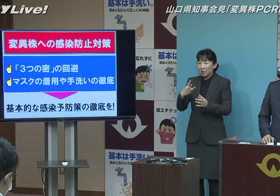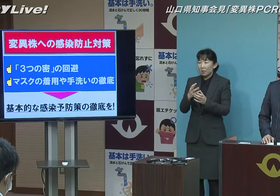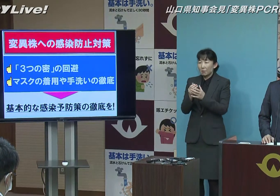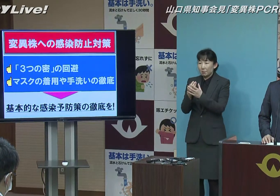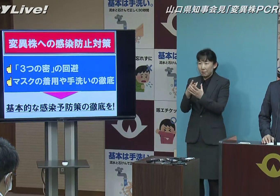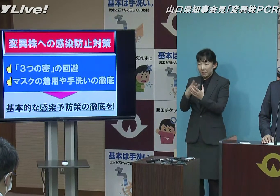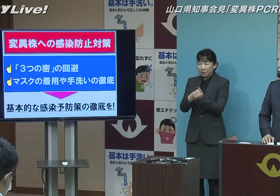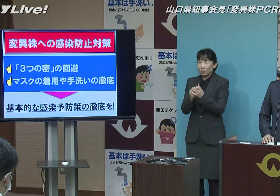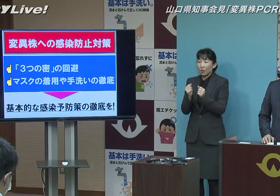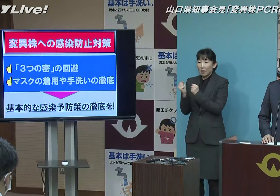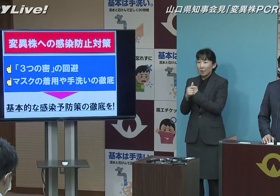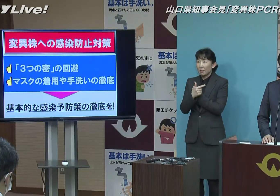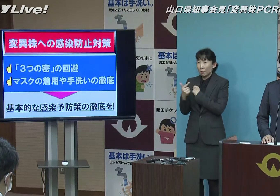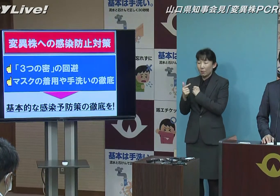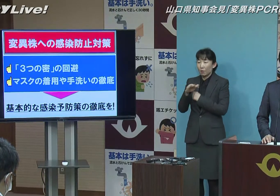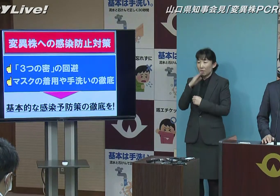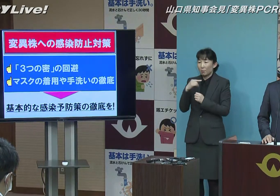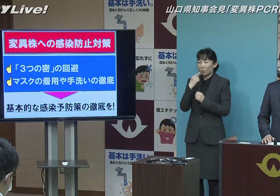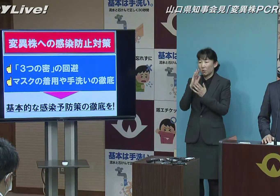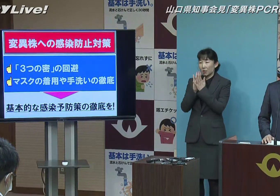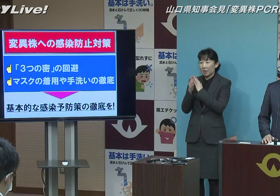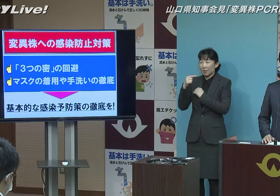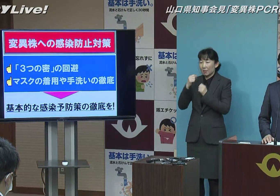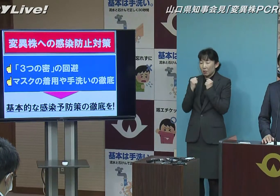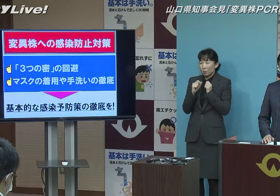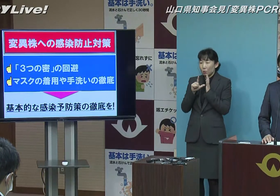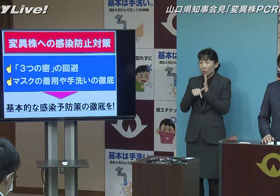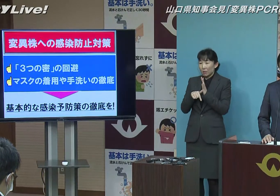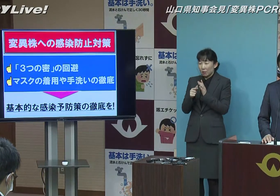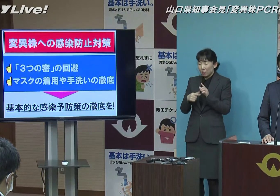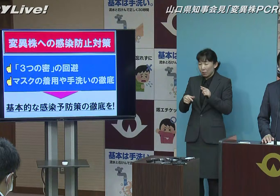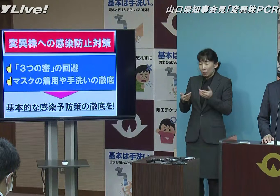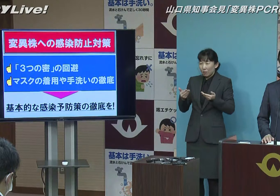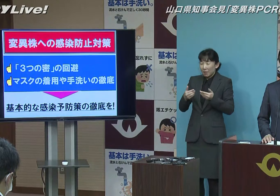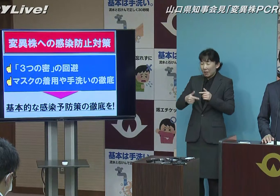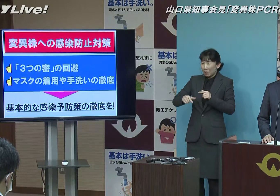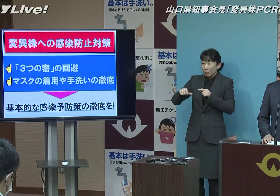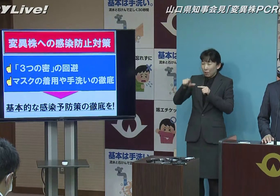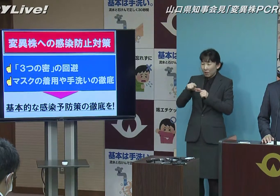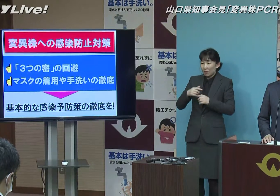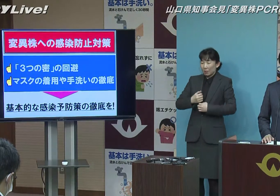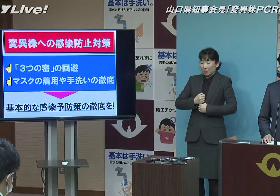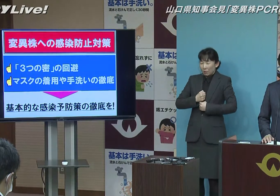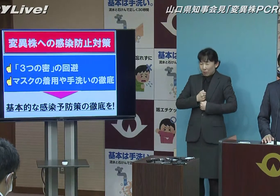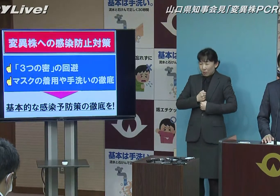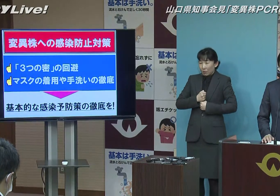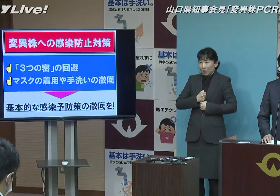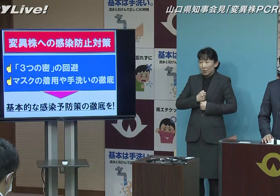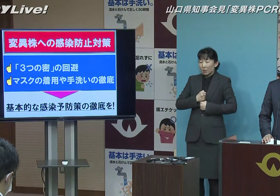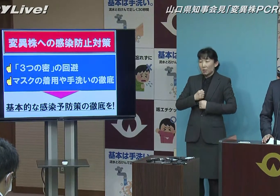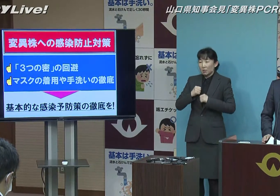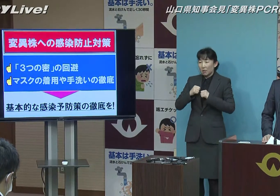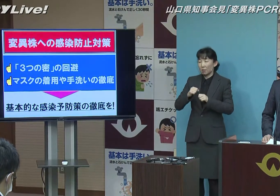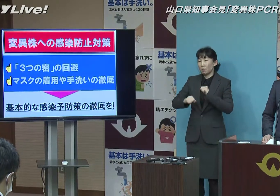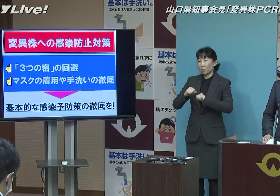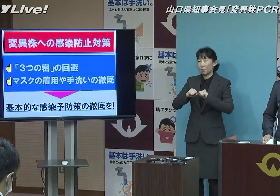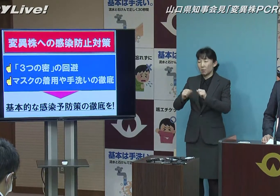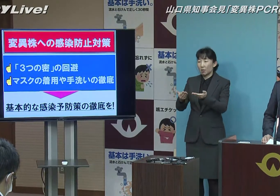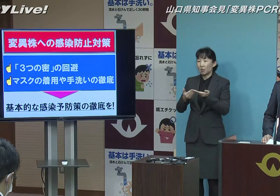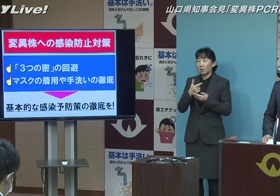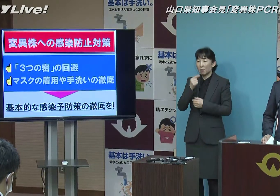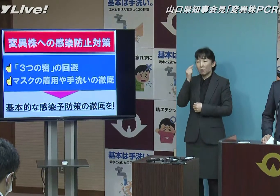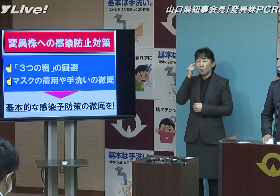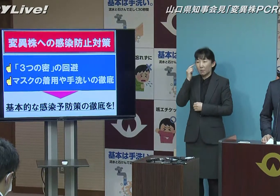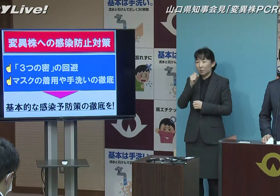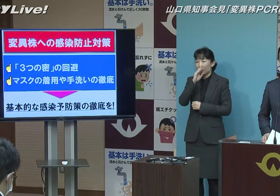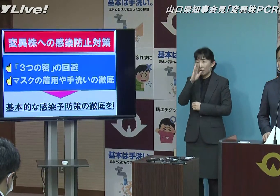避など山口県にいるとき以上に意識を一層強く持って行動していただきますようによ